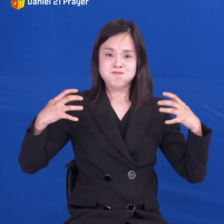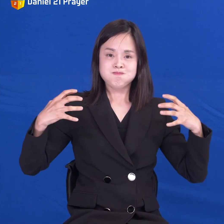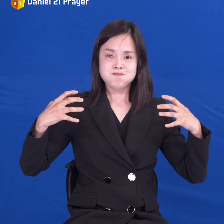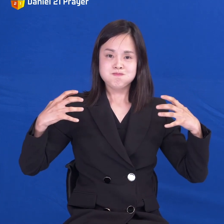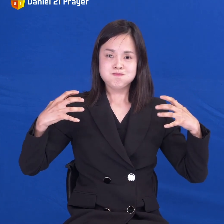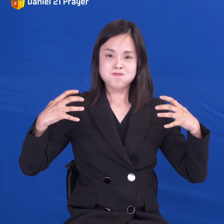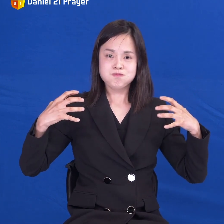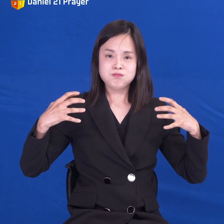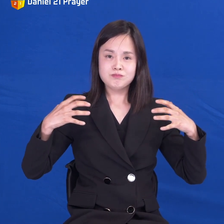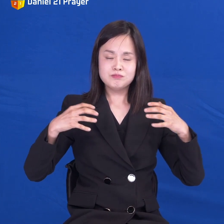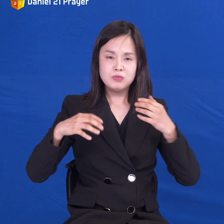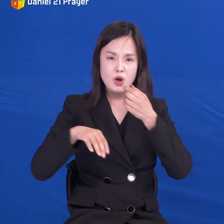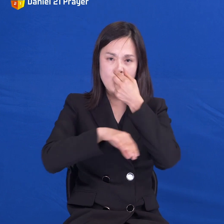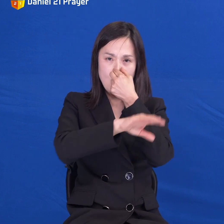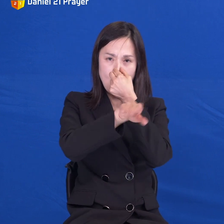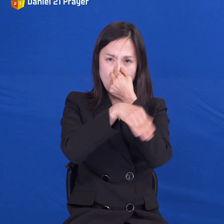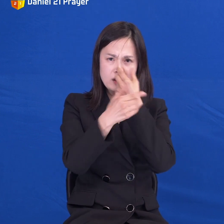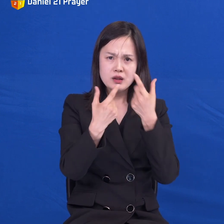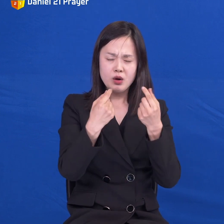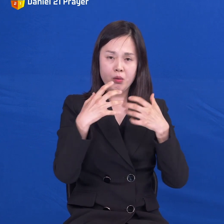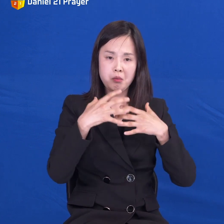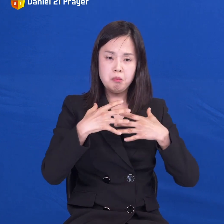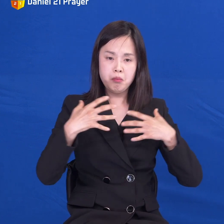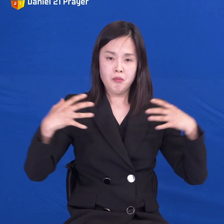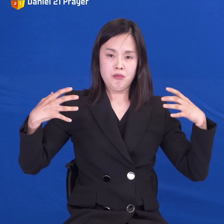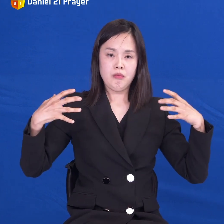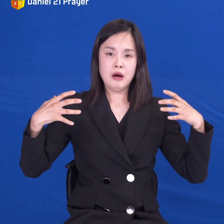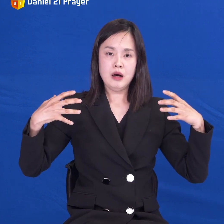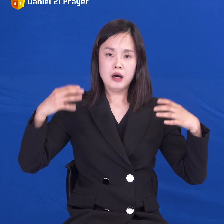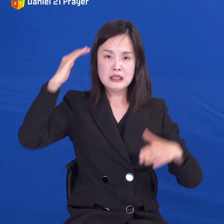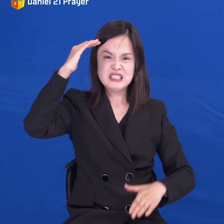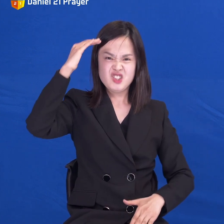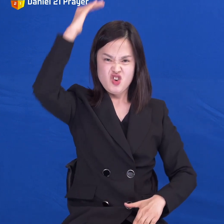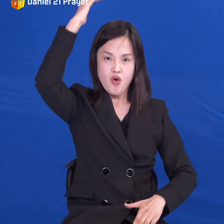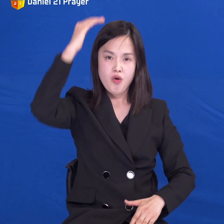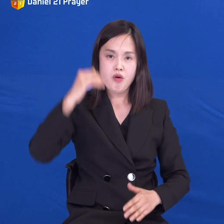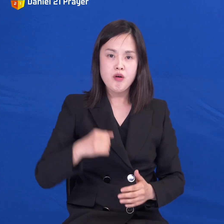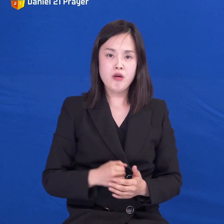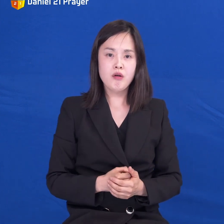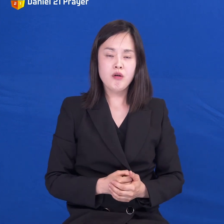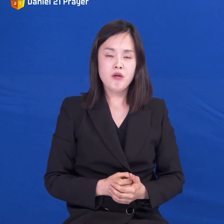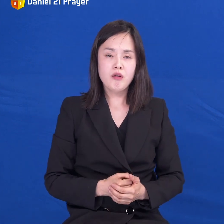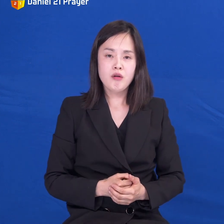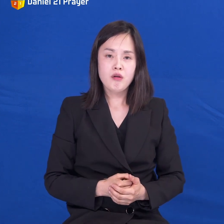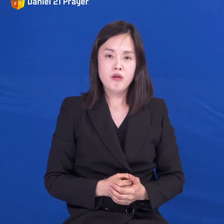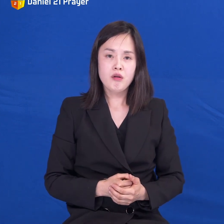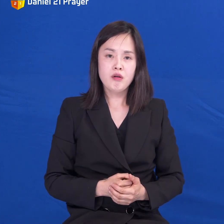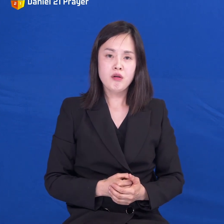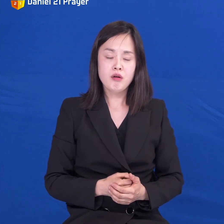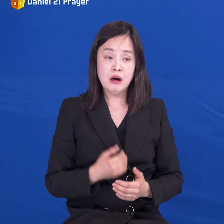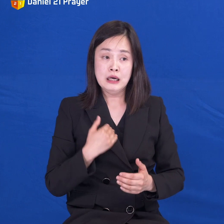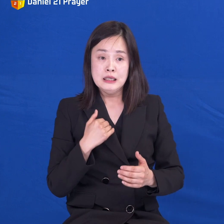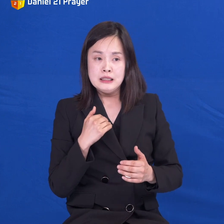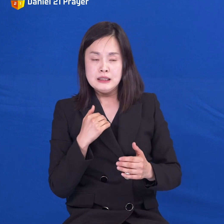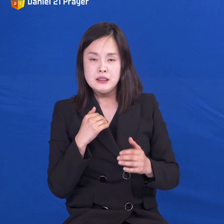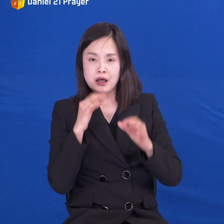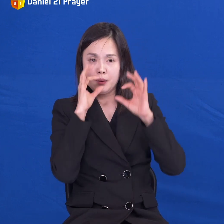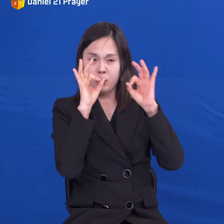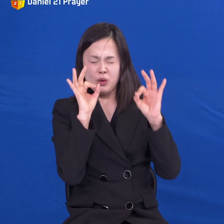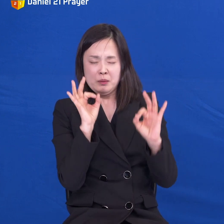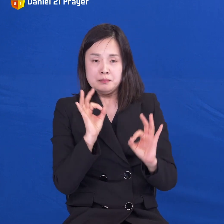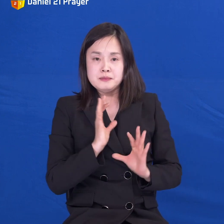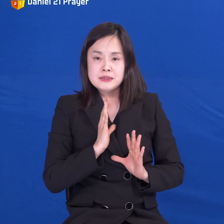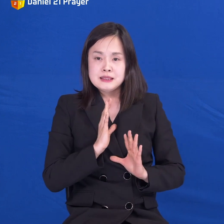눈을 마주치니까 정글칼로 샥 던지는데 부메랑처럼 제 옆으로 쑥 지나가는 거예요. 제가 무서워서 도망